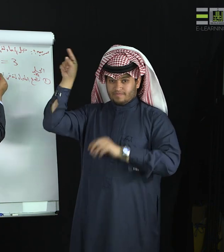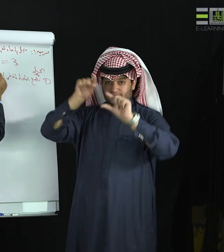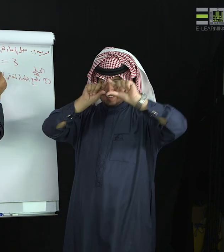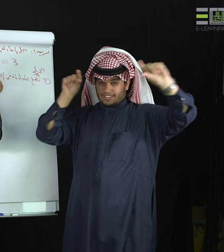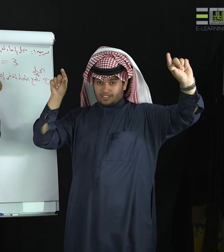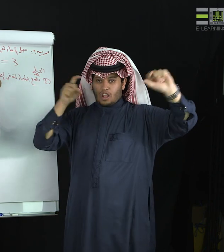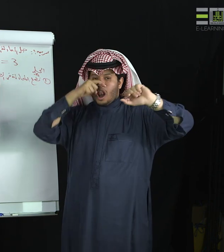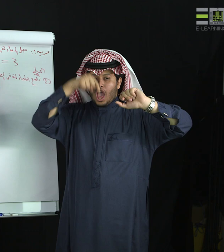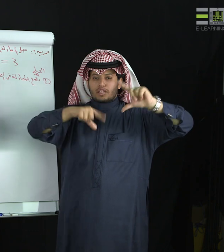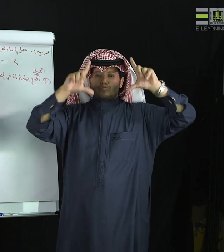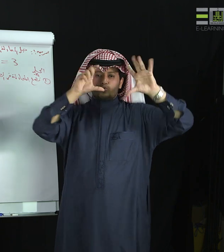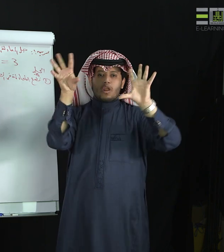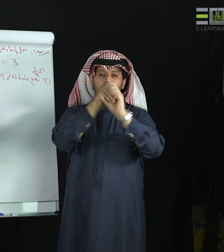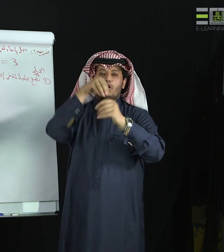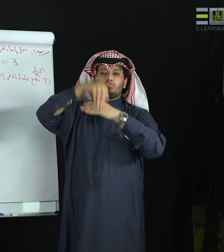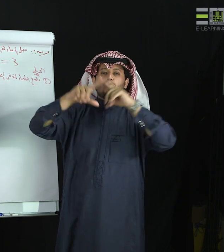في الصورة